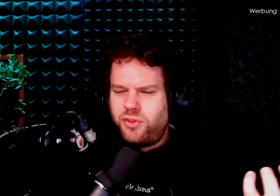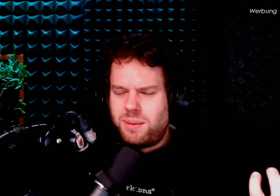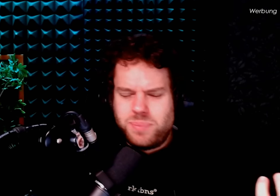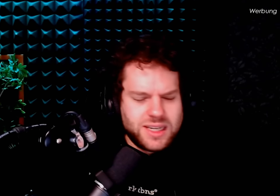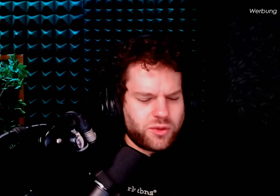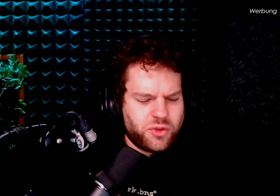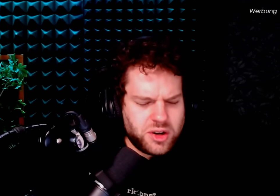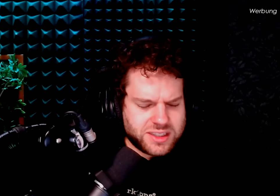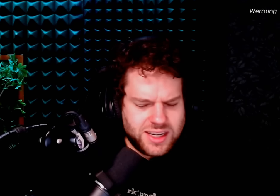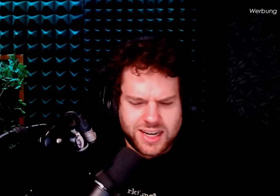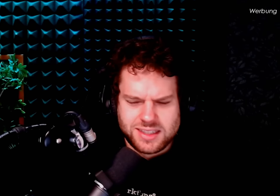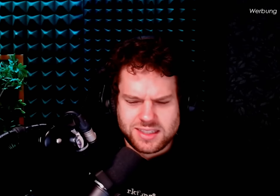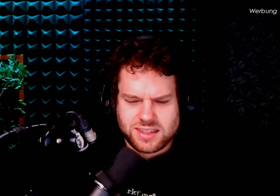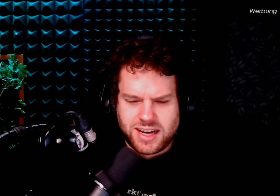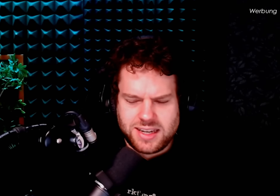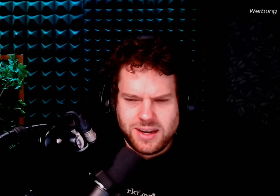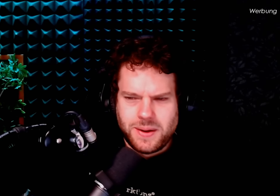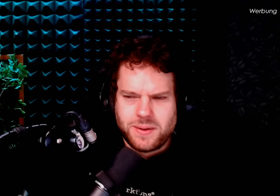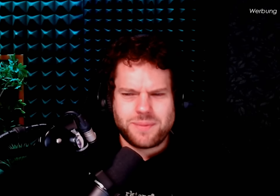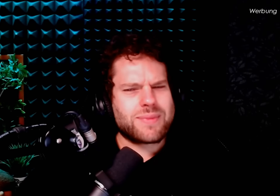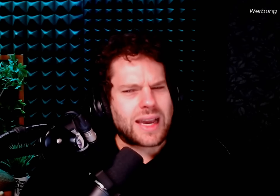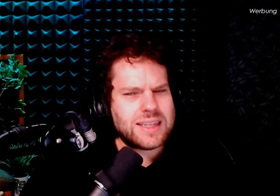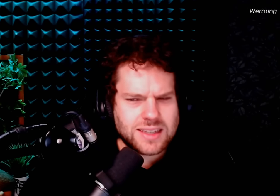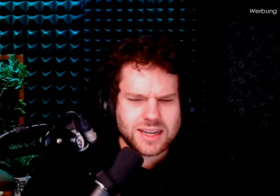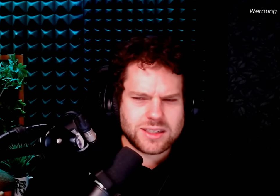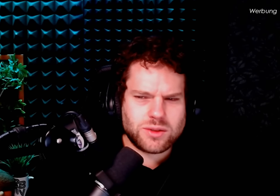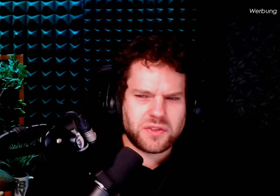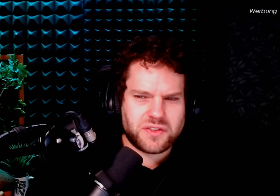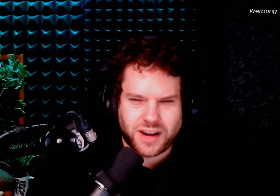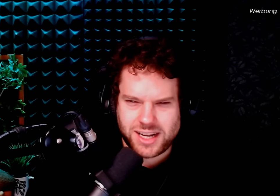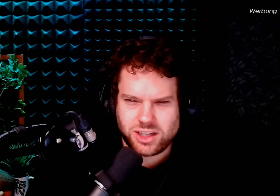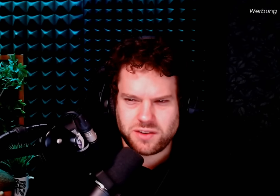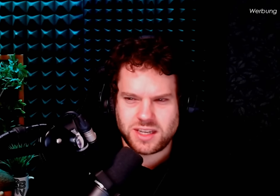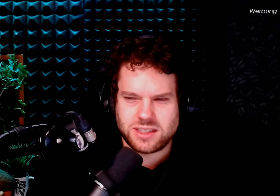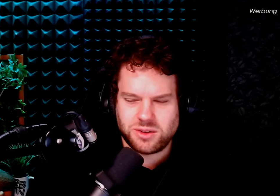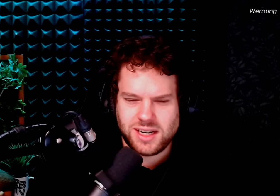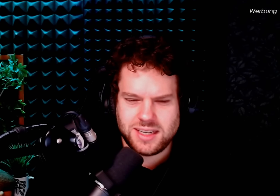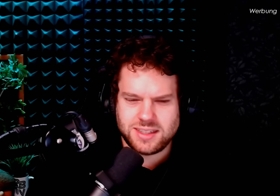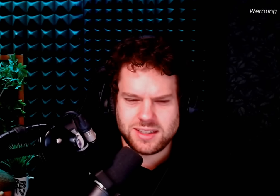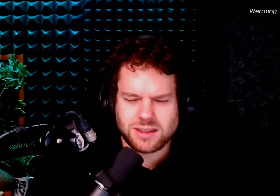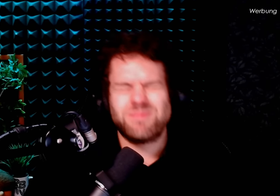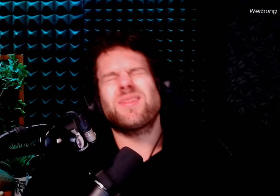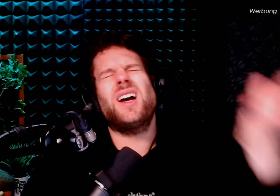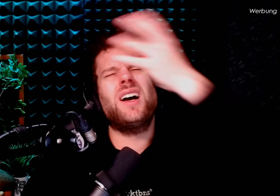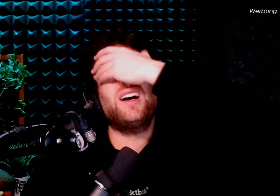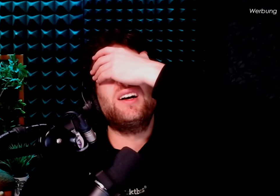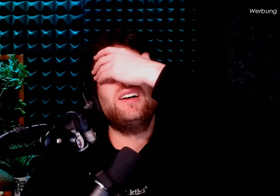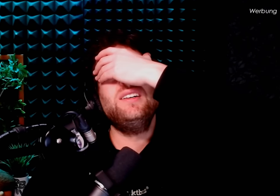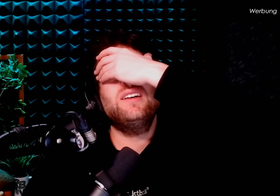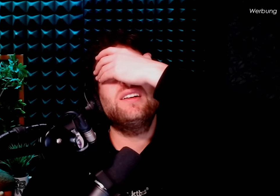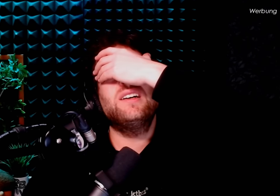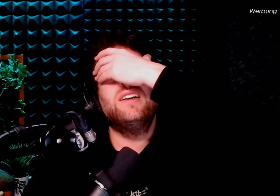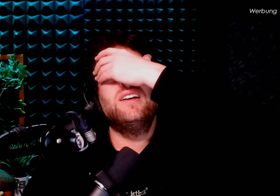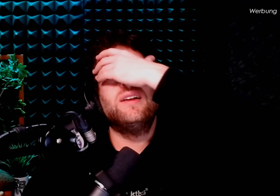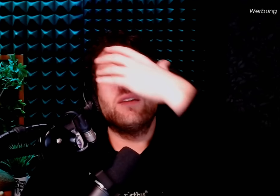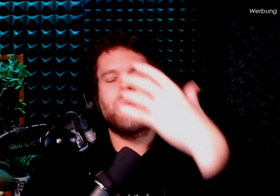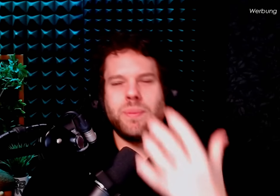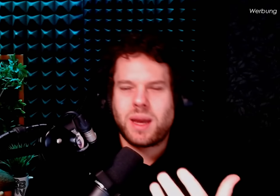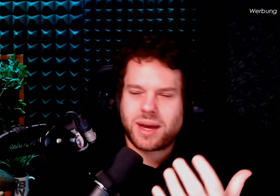um flambierte Füchse die ganze Zeit. Kann es sein, dass du die falsche Version gelesen hast? Ah! Weil